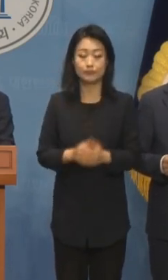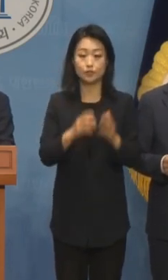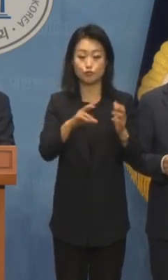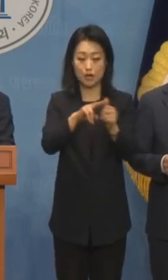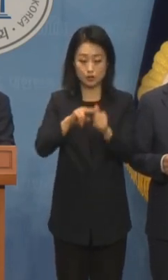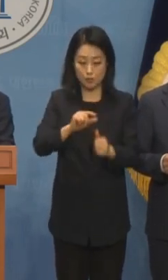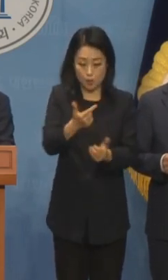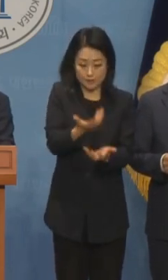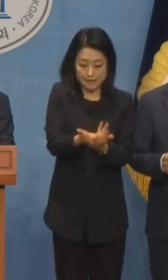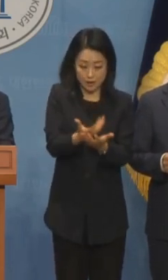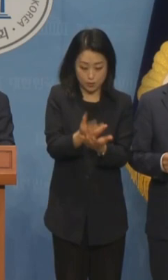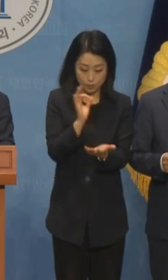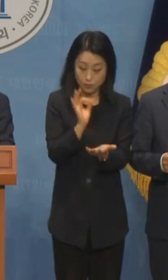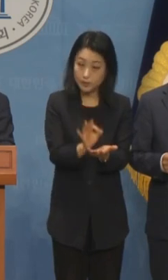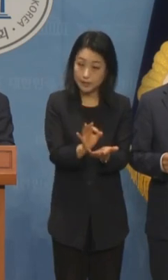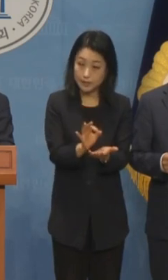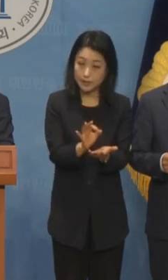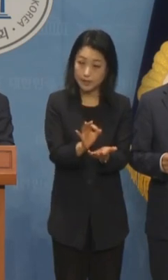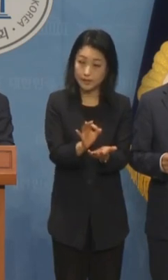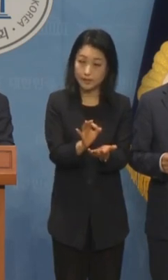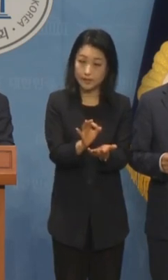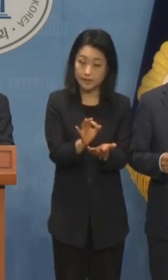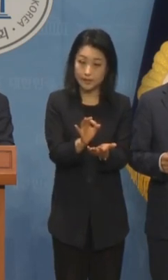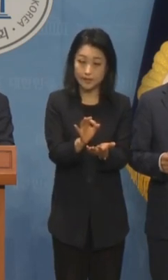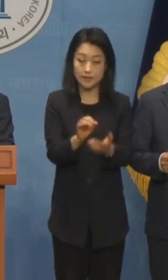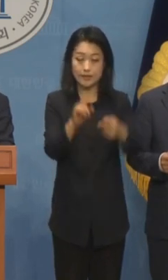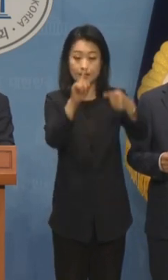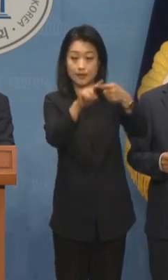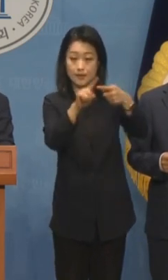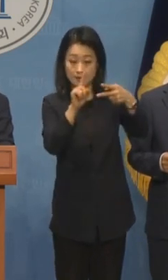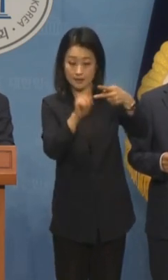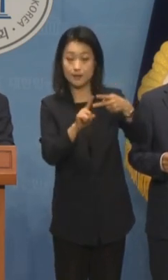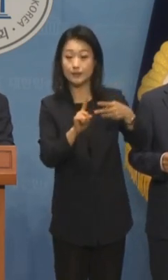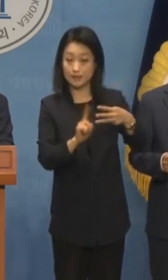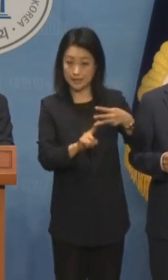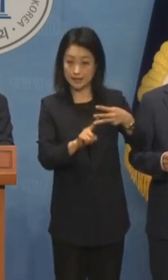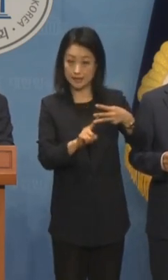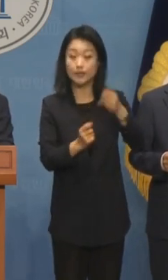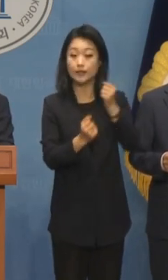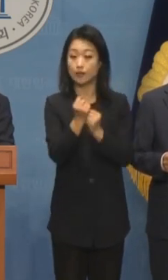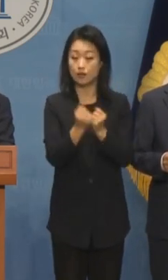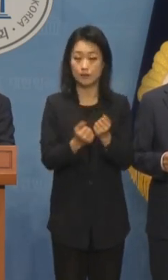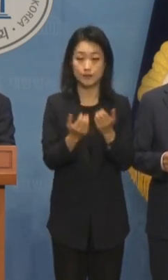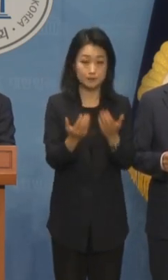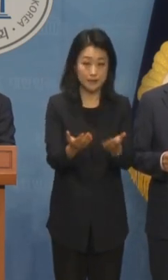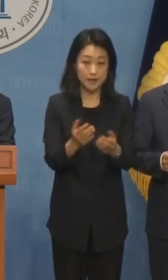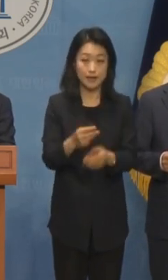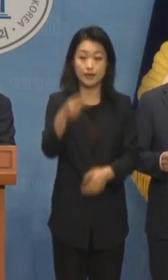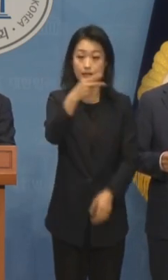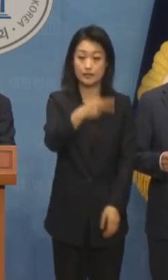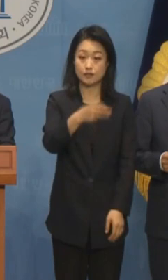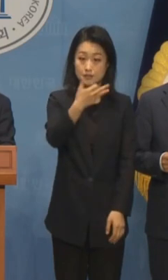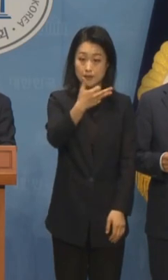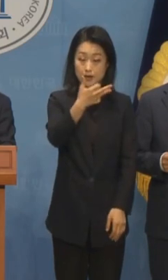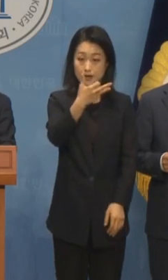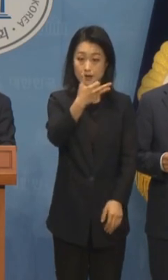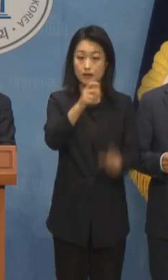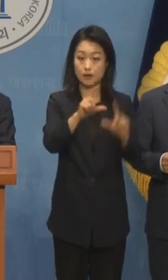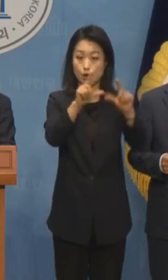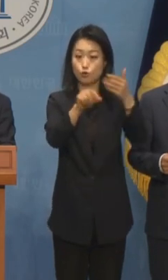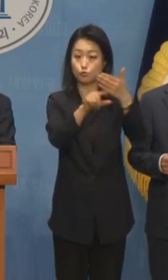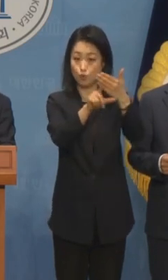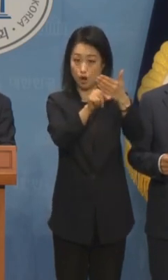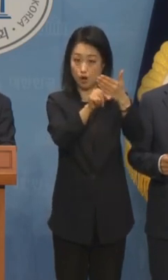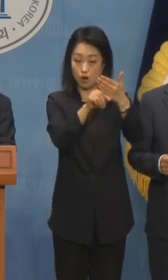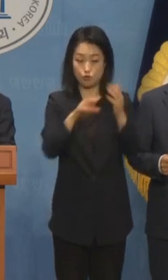국정원 자료 등에 따르면 이 사건은 크게 3단계로 구분할 수 있습니다. 2018년 9월